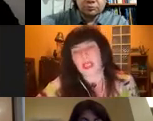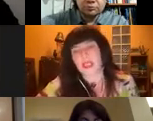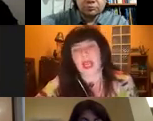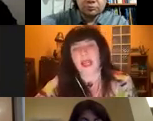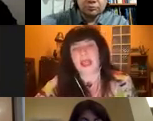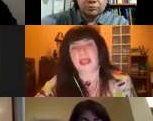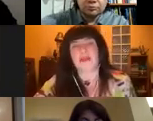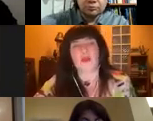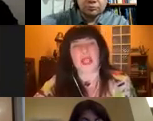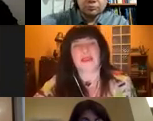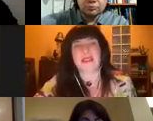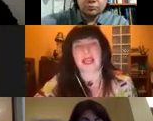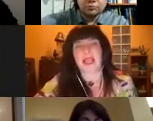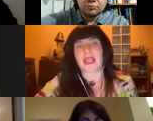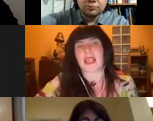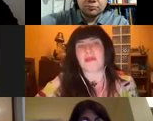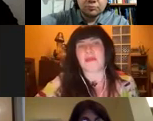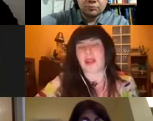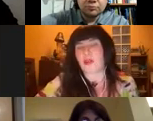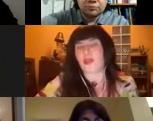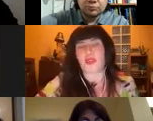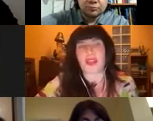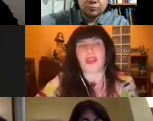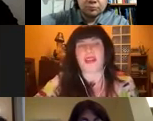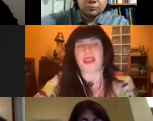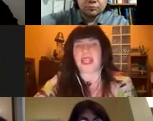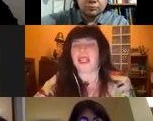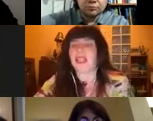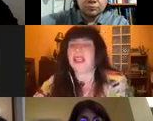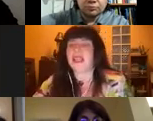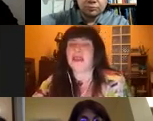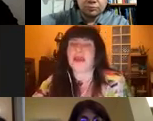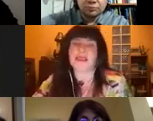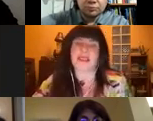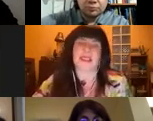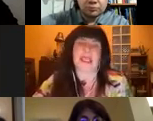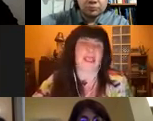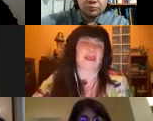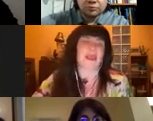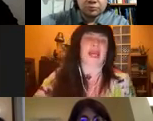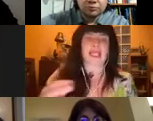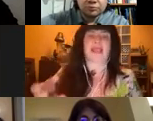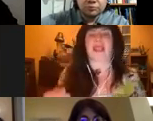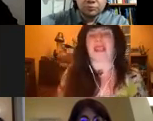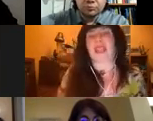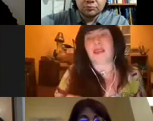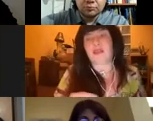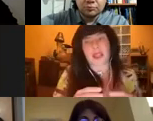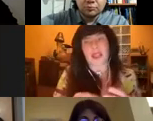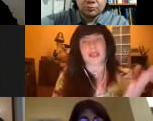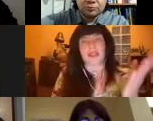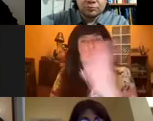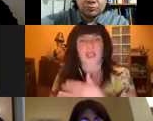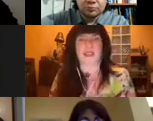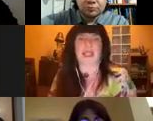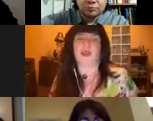usamos. Esta figura está basada en el marco metodológico de Caffarel y Massisen y Martin, ¿verdad?, en el libro